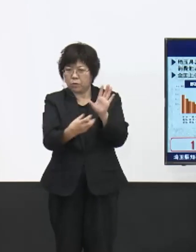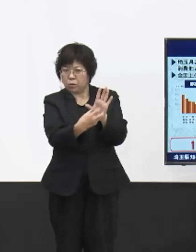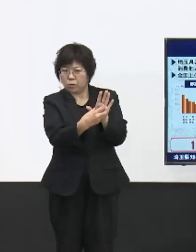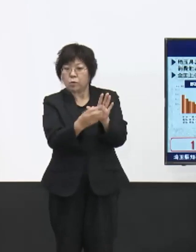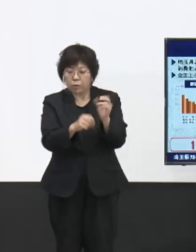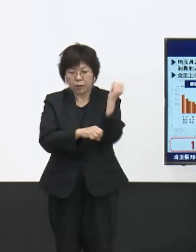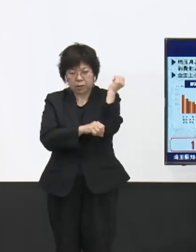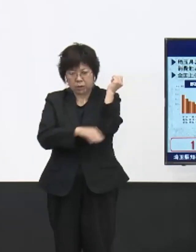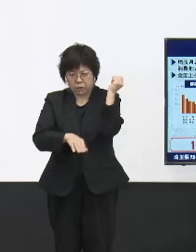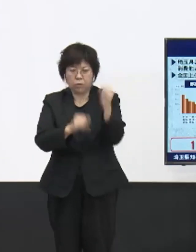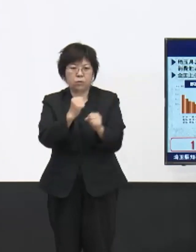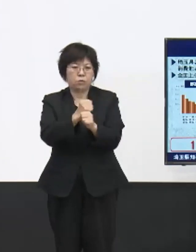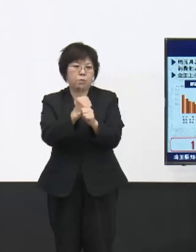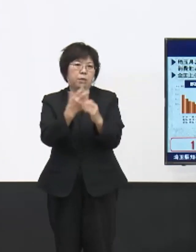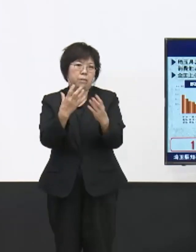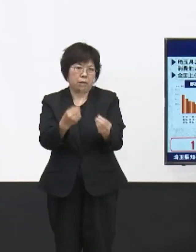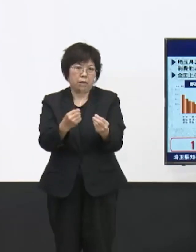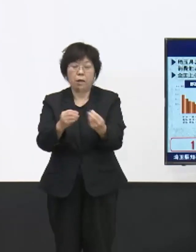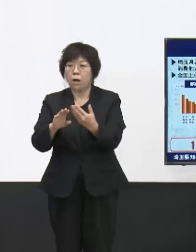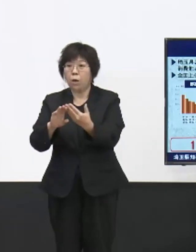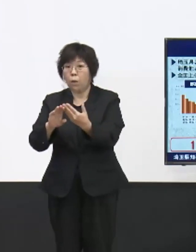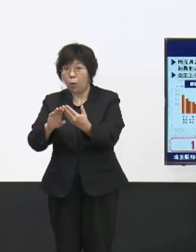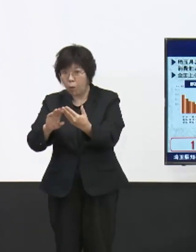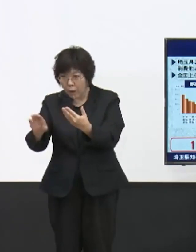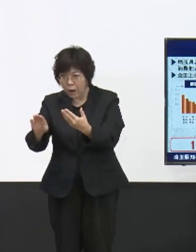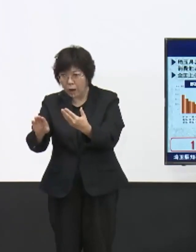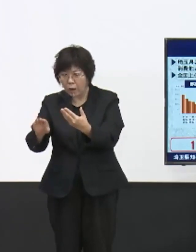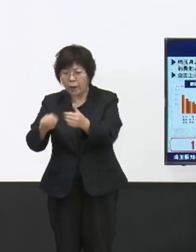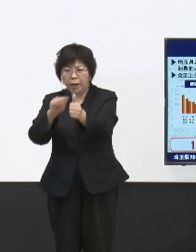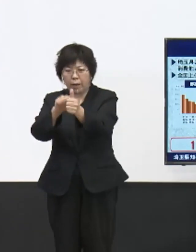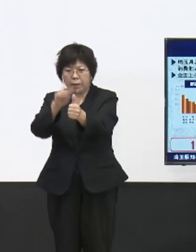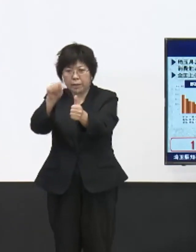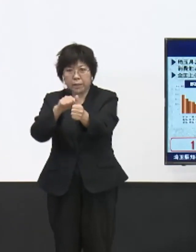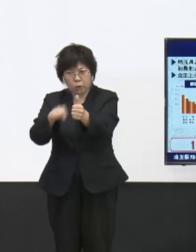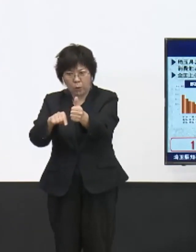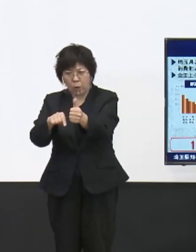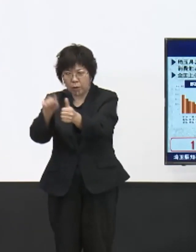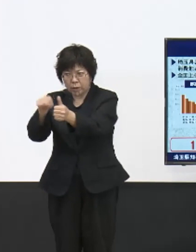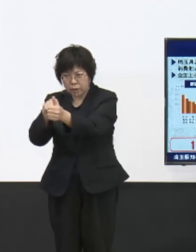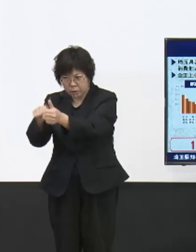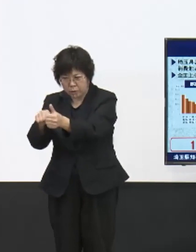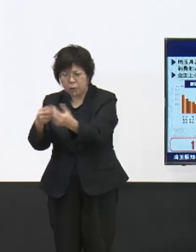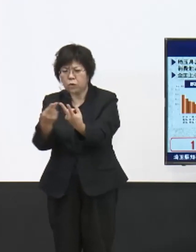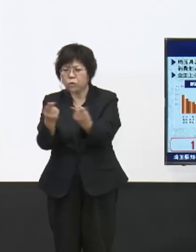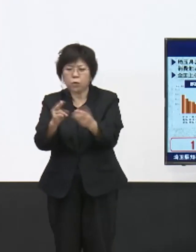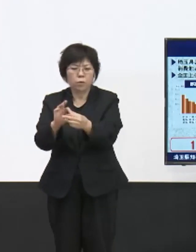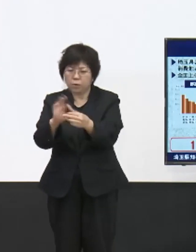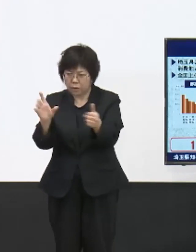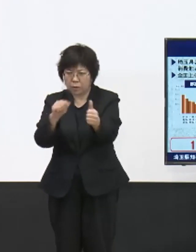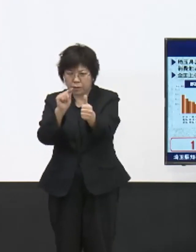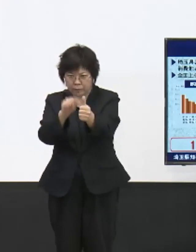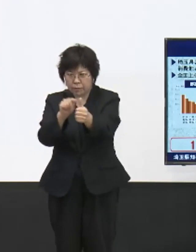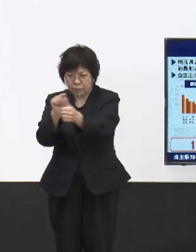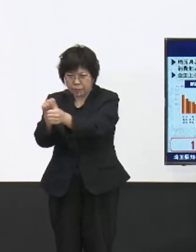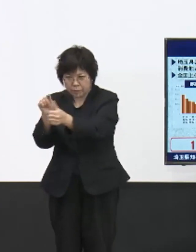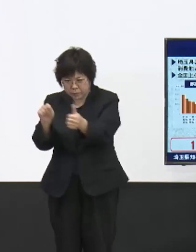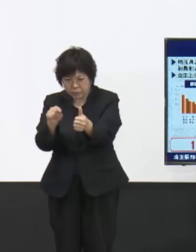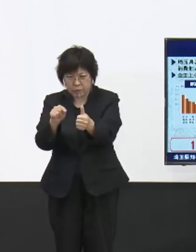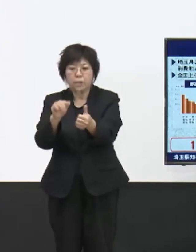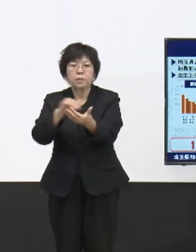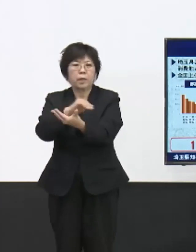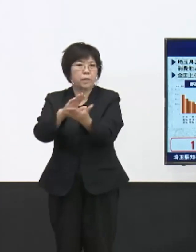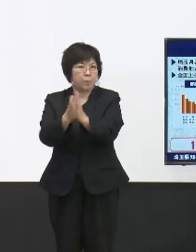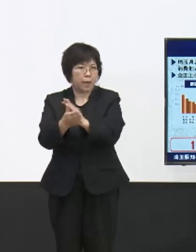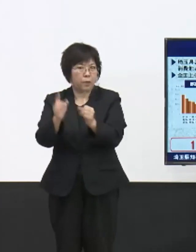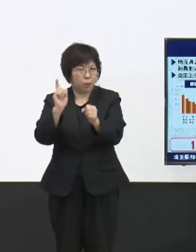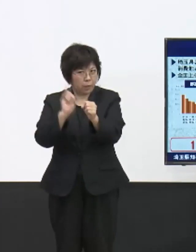ました。で、その他の応援については、人物本位で埼玉県のために働いてくれたかといったことを評価